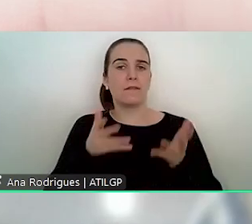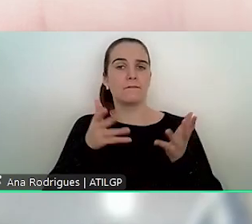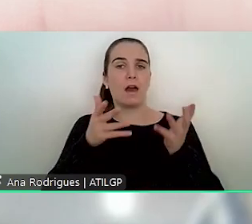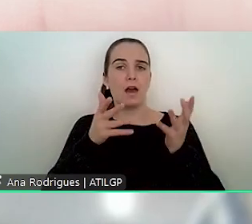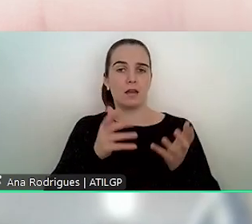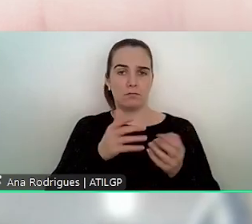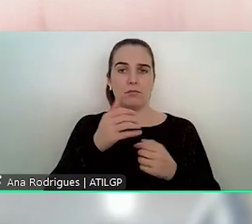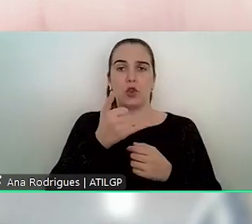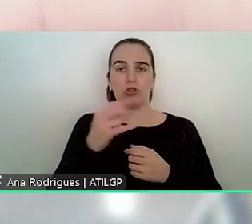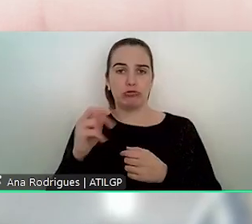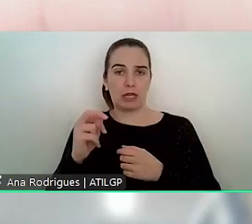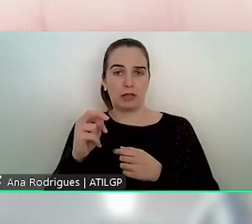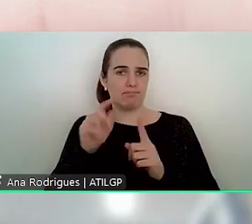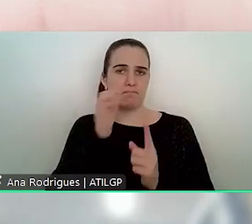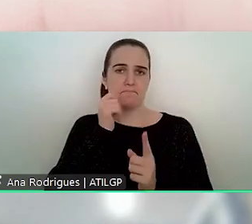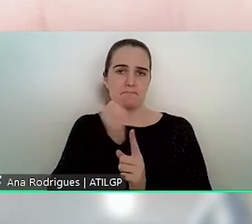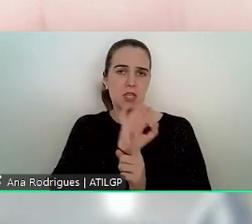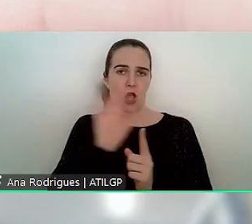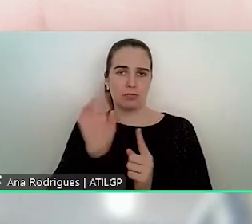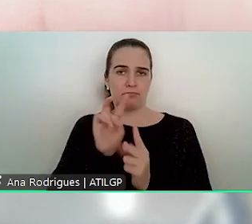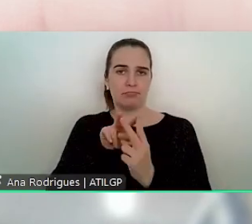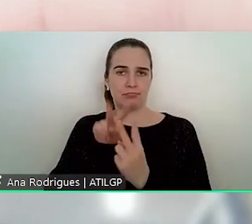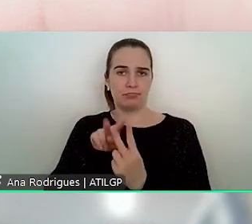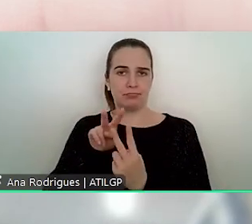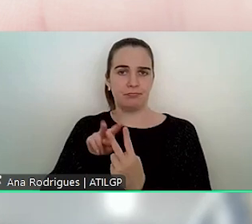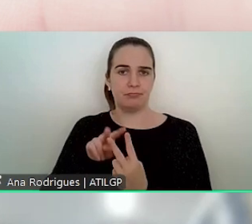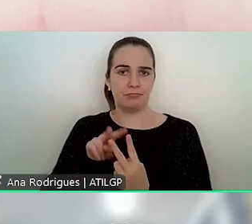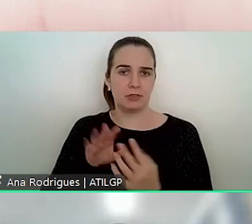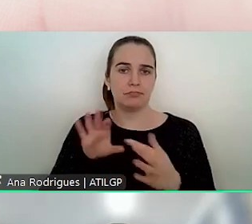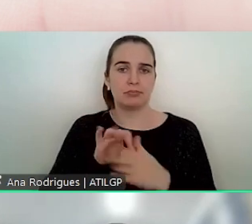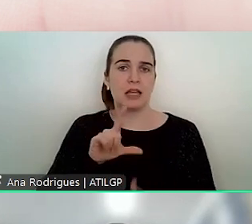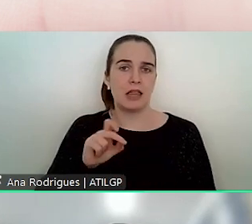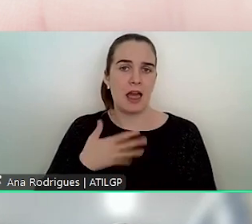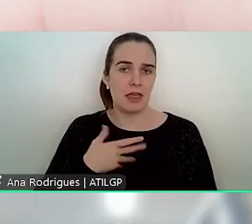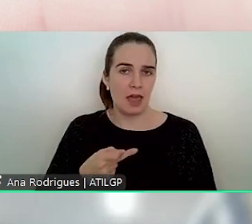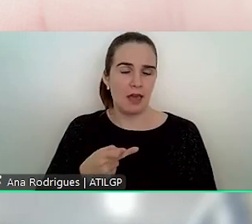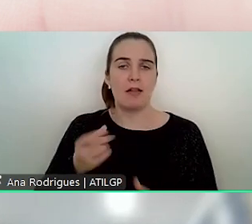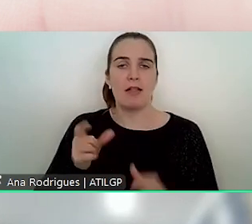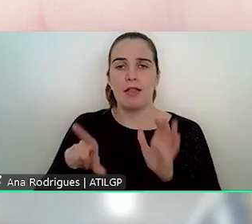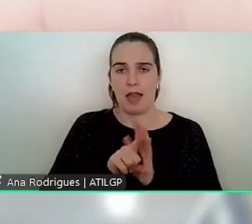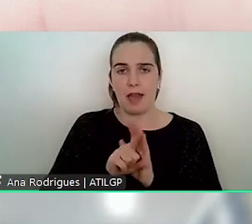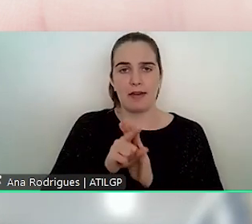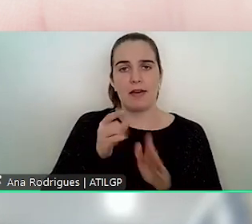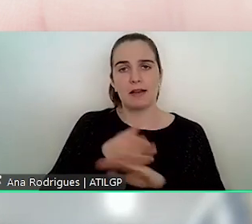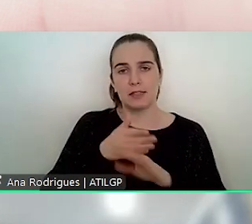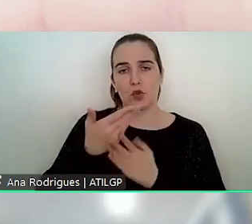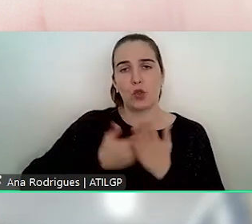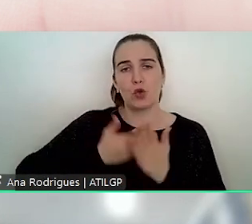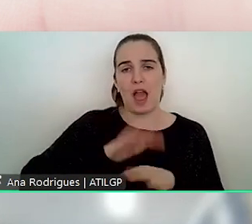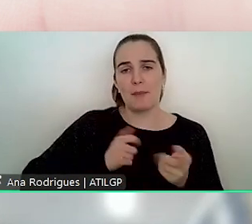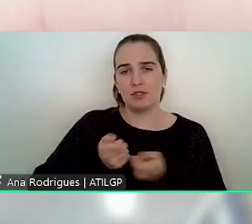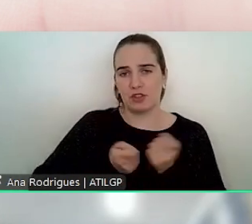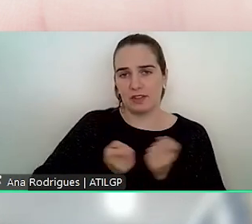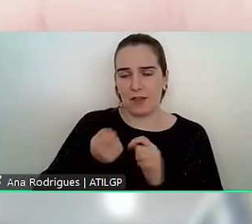2 e 3, ligados à LADA, a Lei de Acesso aos Documentos Administrativos, onde foi feita uma